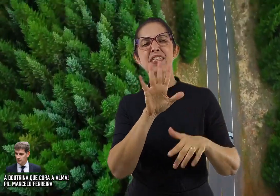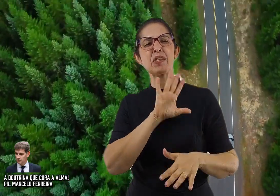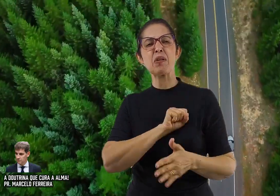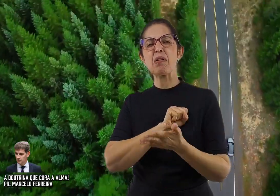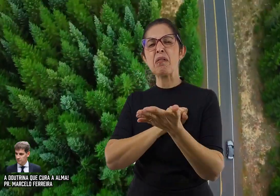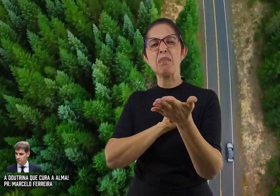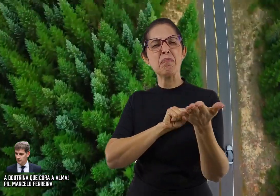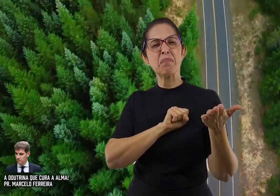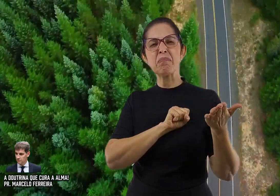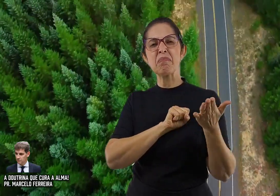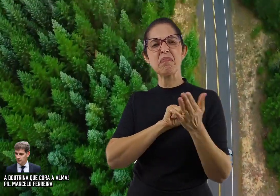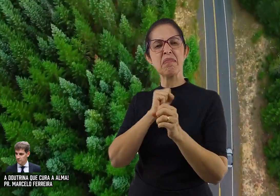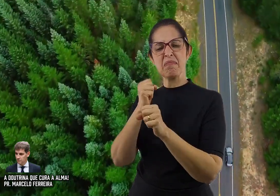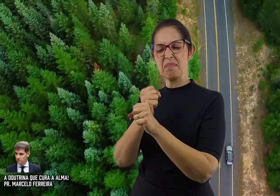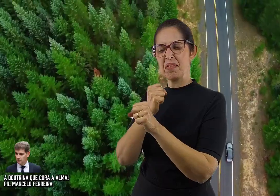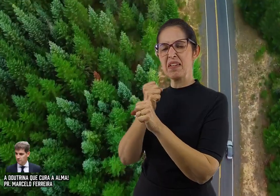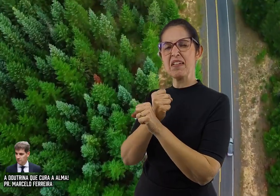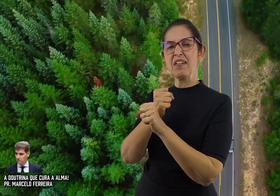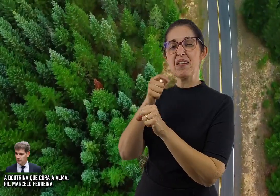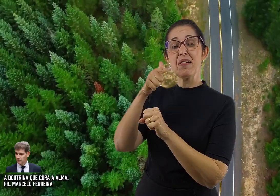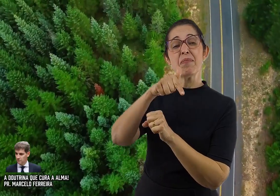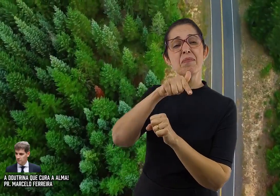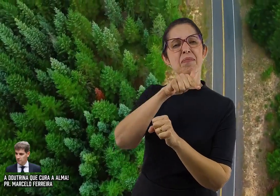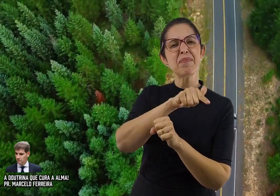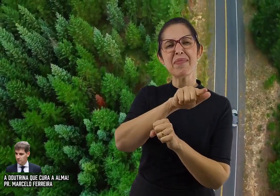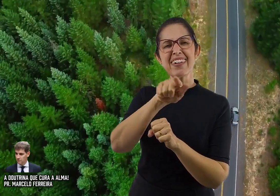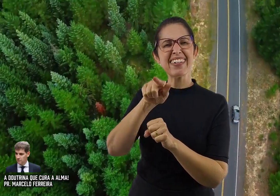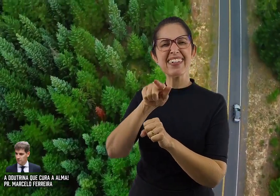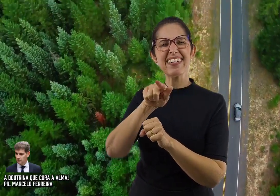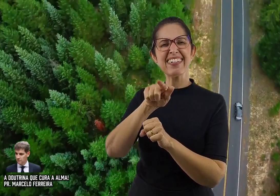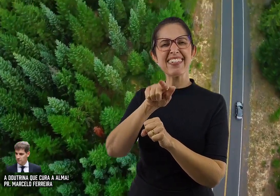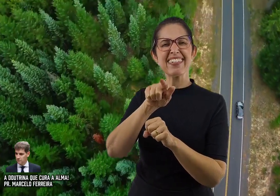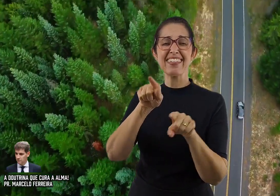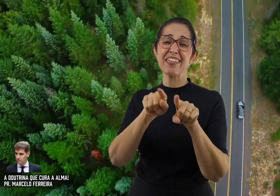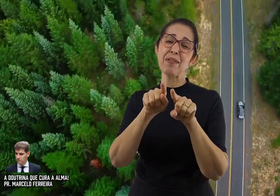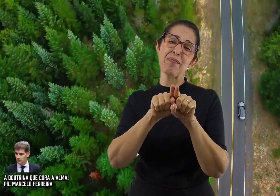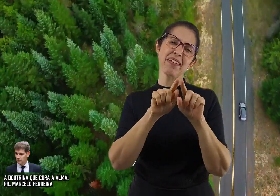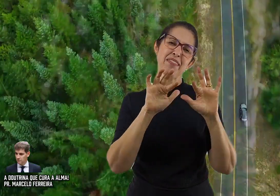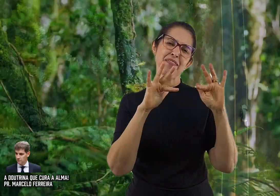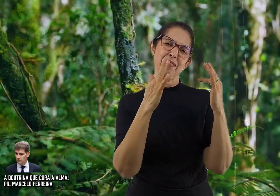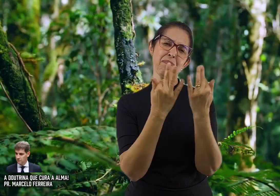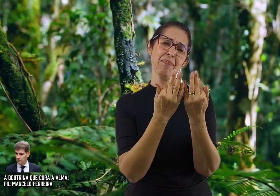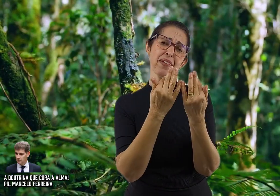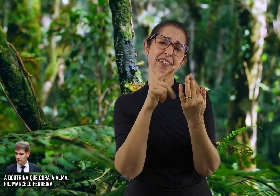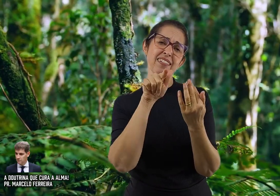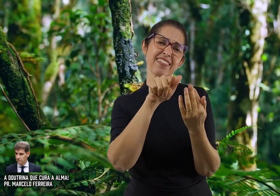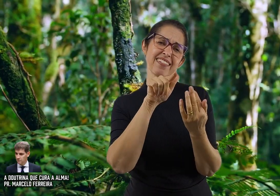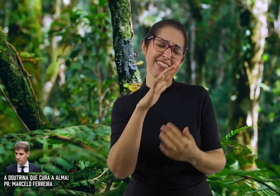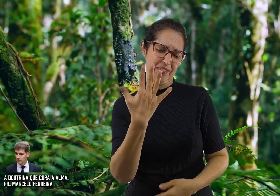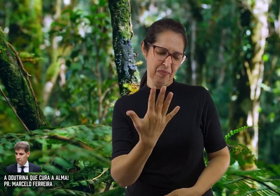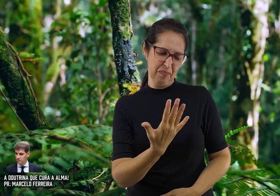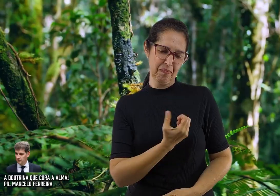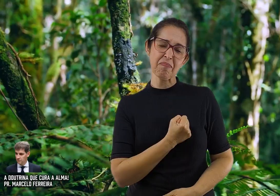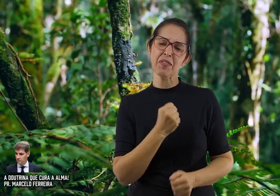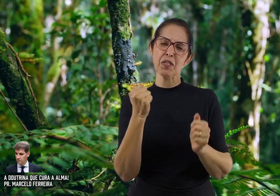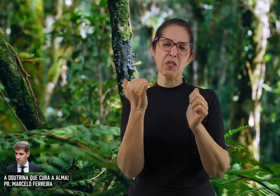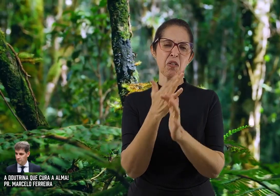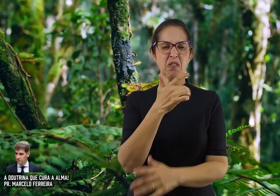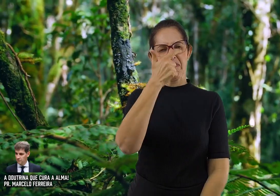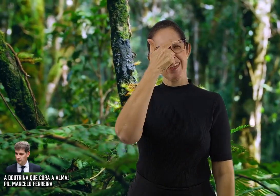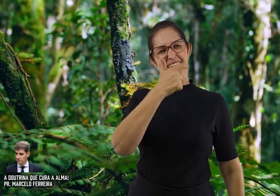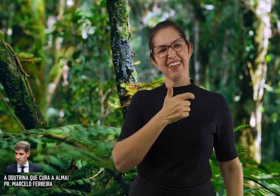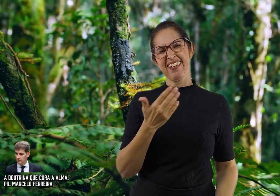amor da minha obra também na vida dos vossos familiares. Glorificai-me nessa